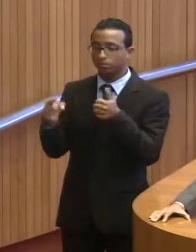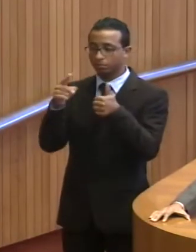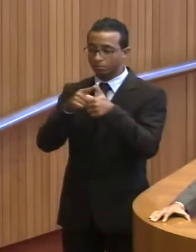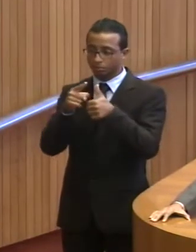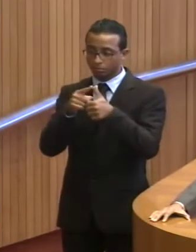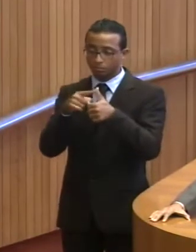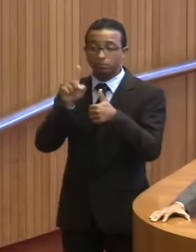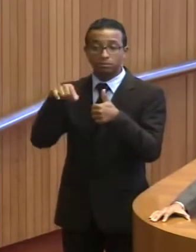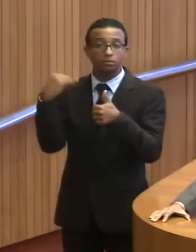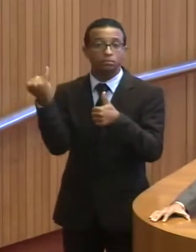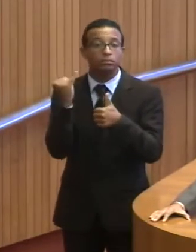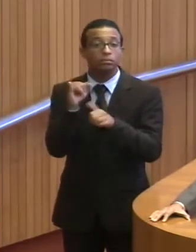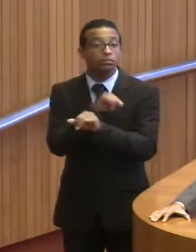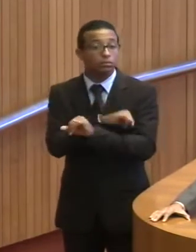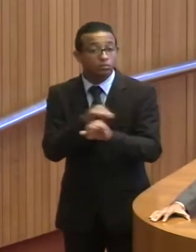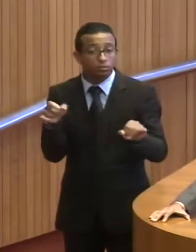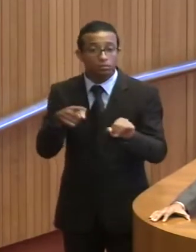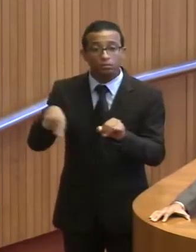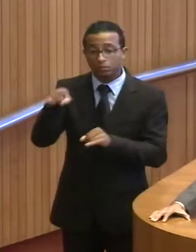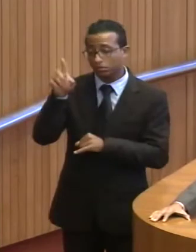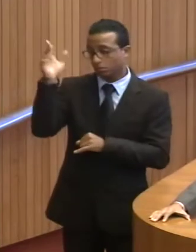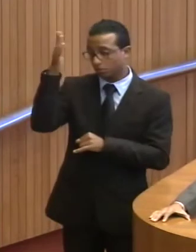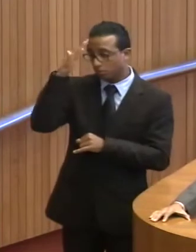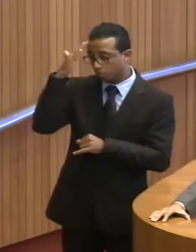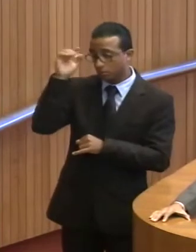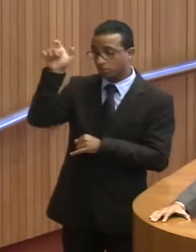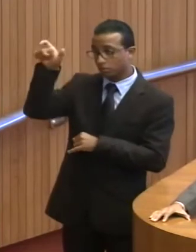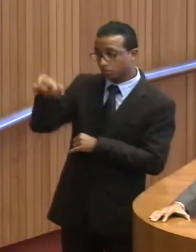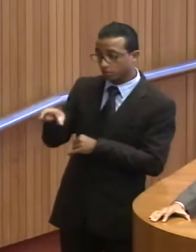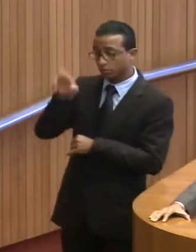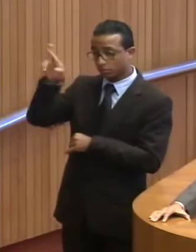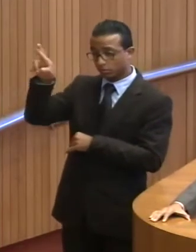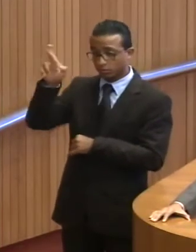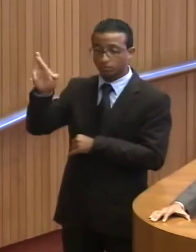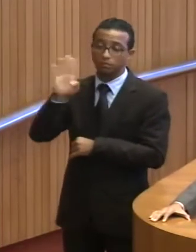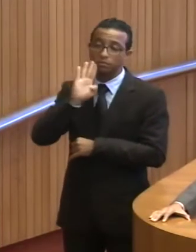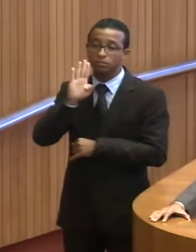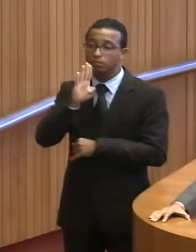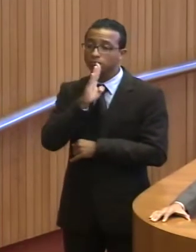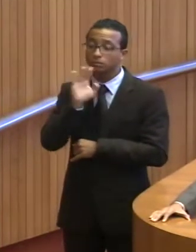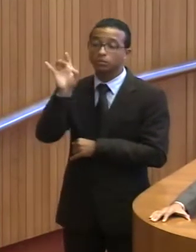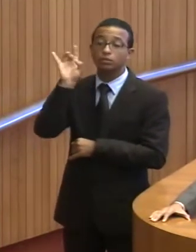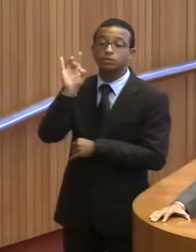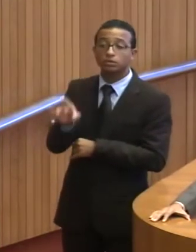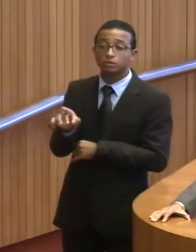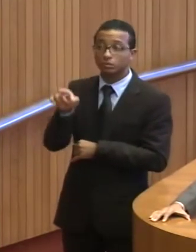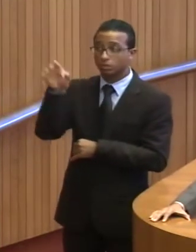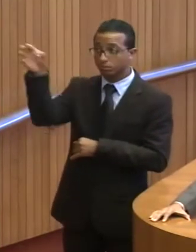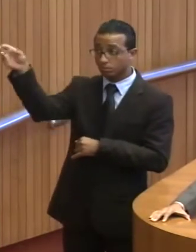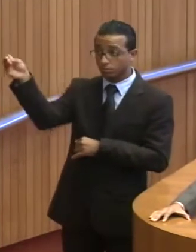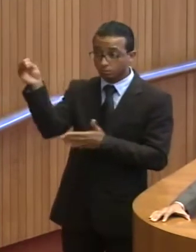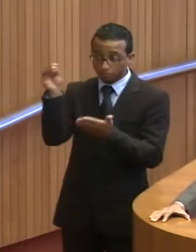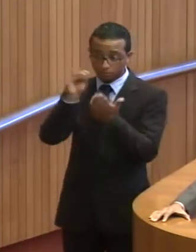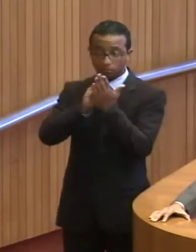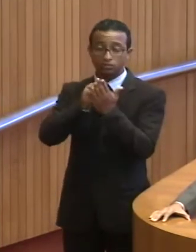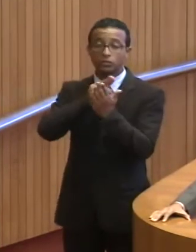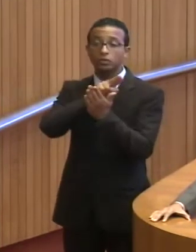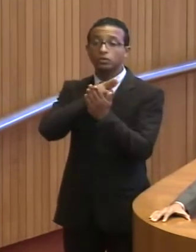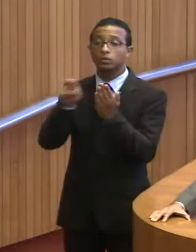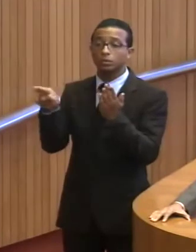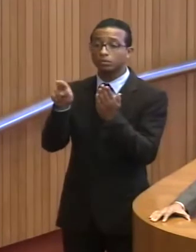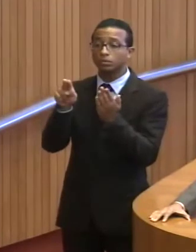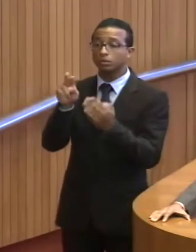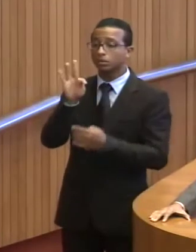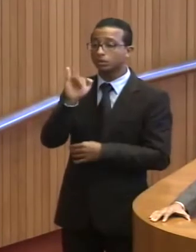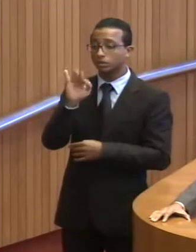ponto, importa ressaltar inicialmente que o senhor Birajara do Pindaré somente se tornou titular